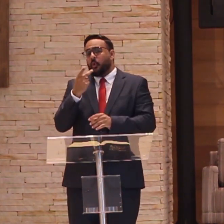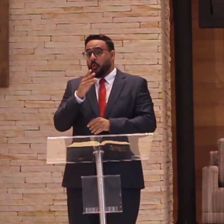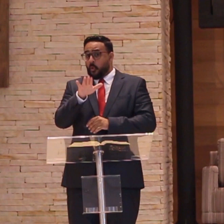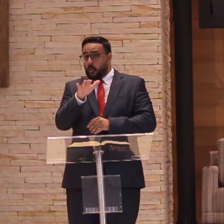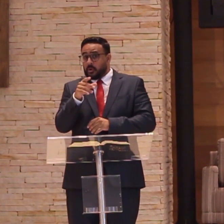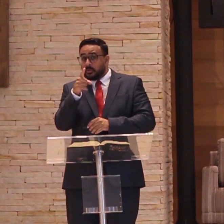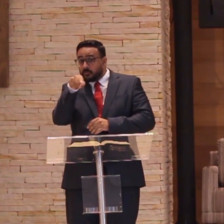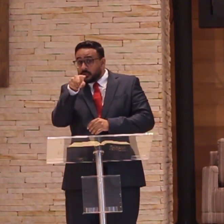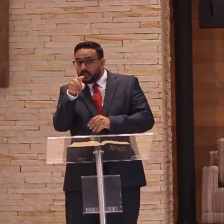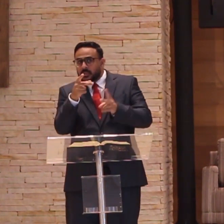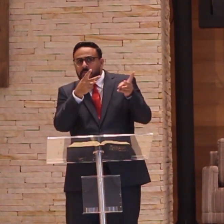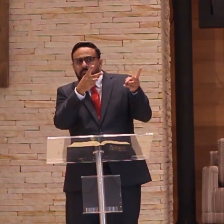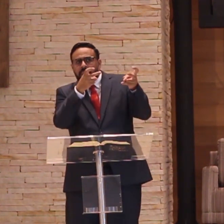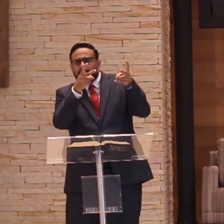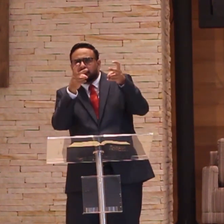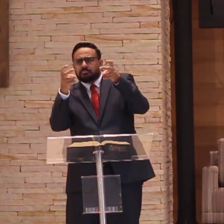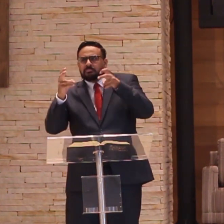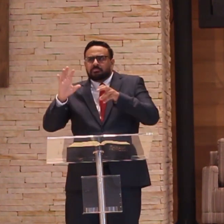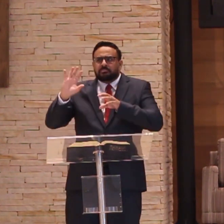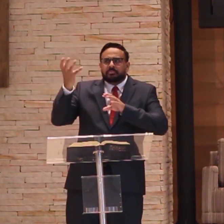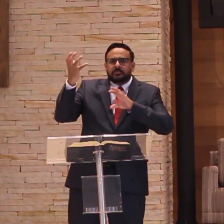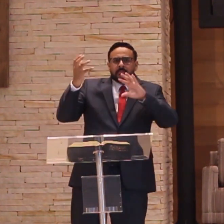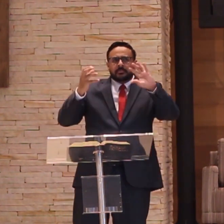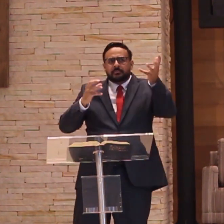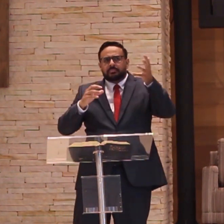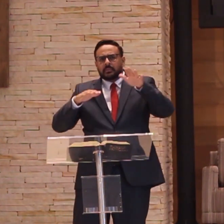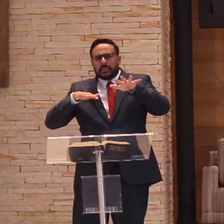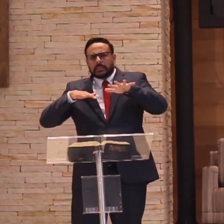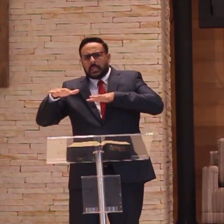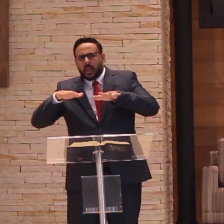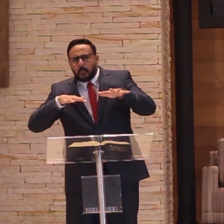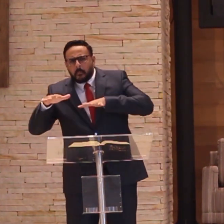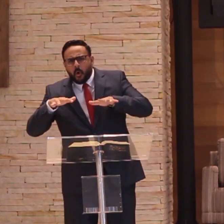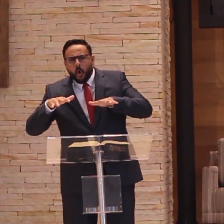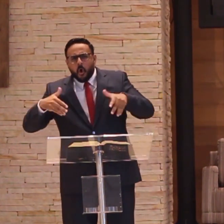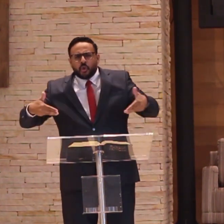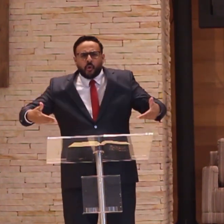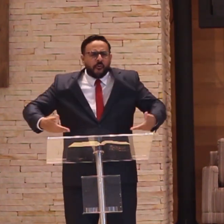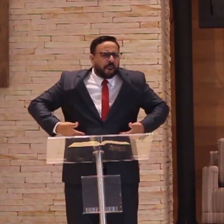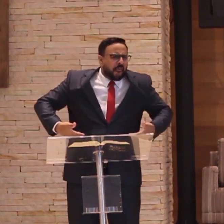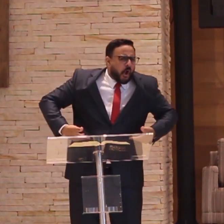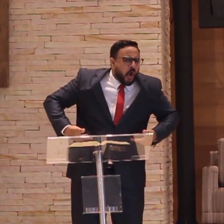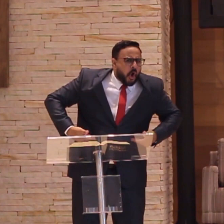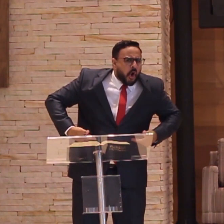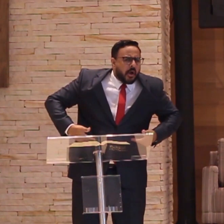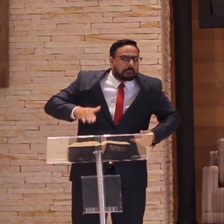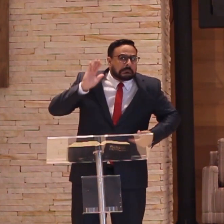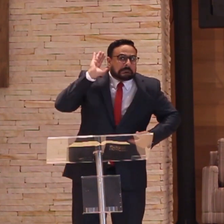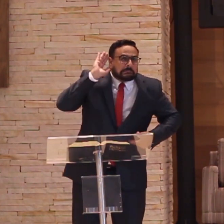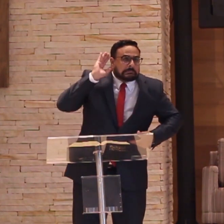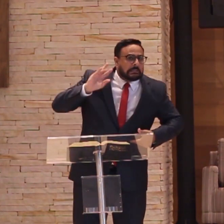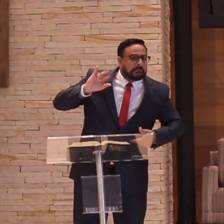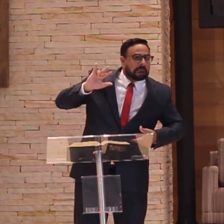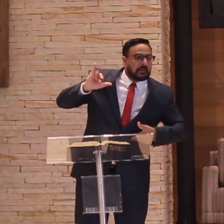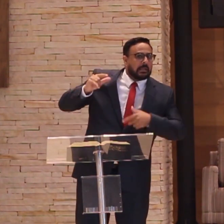Jesus voltar. Quando Jesus esteve aqui na terra, ele disse: Olha, prestem atenção quando ouvirem